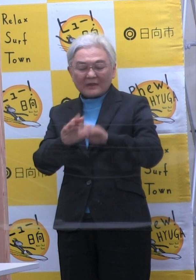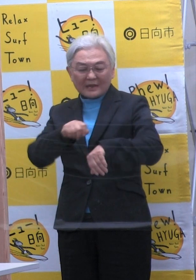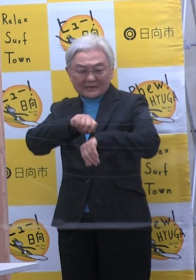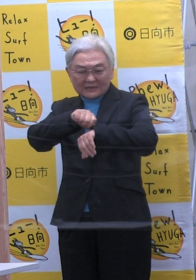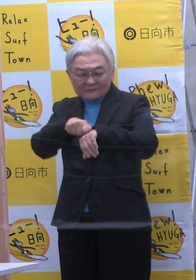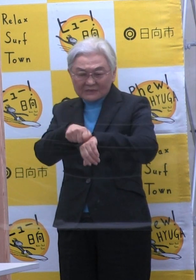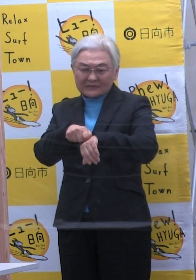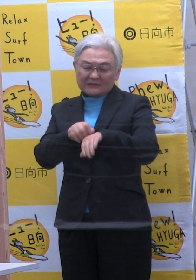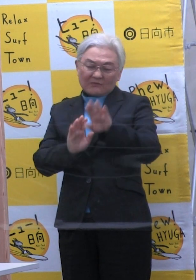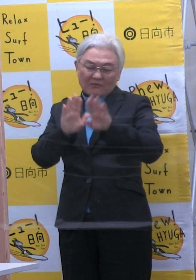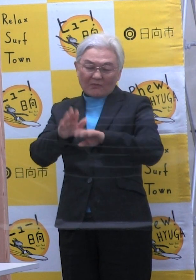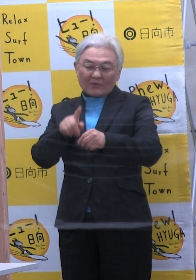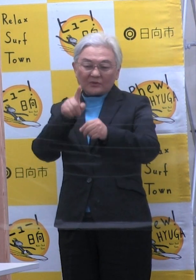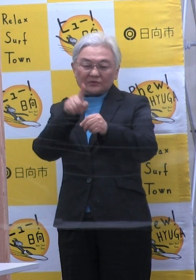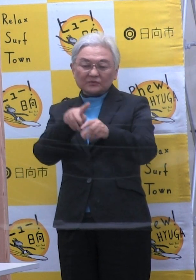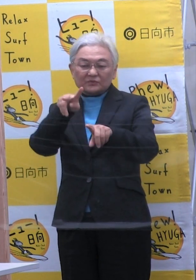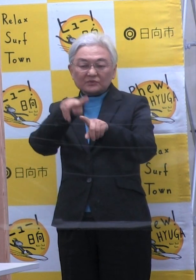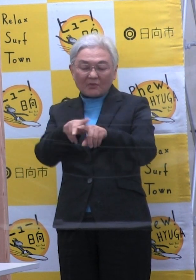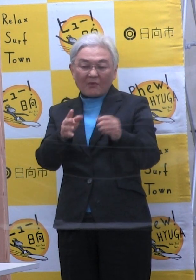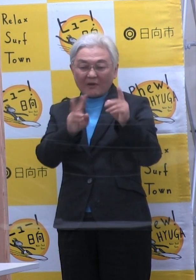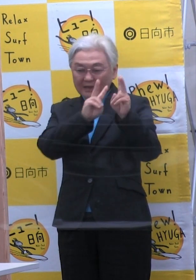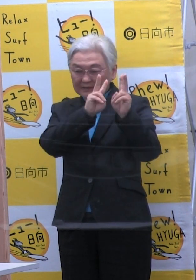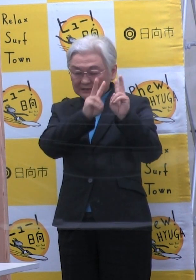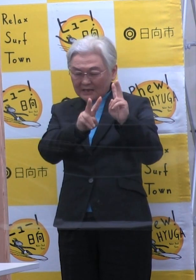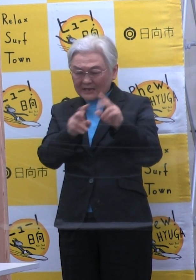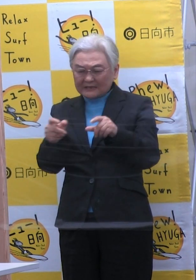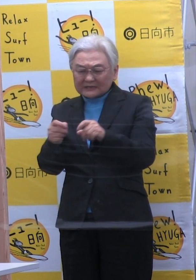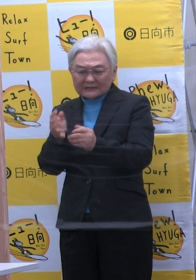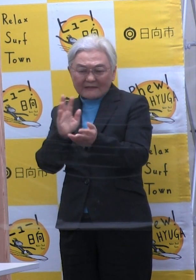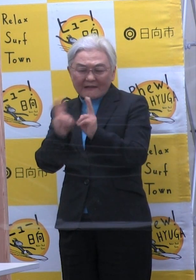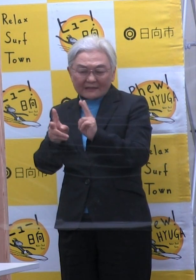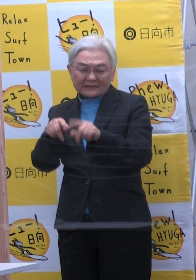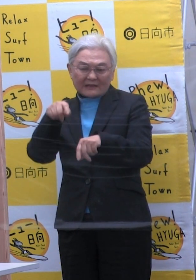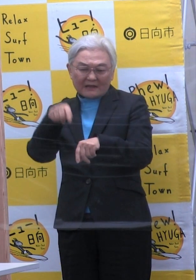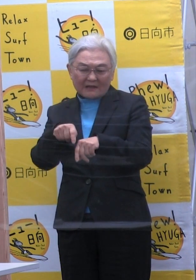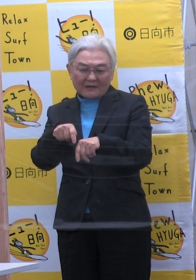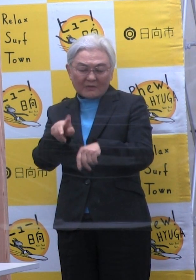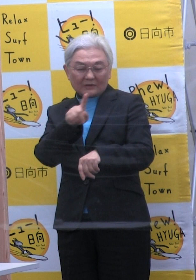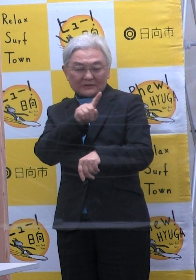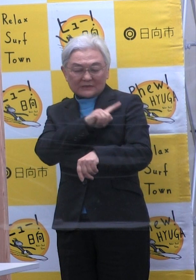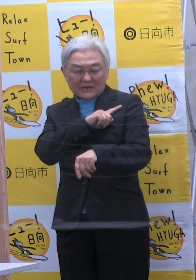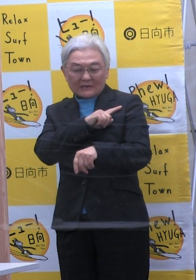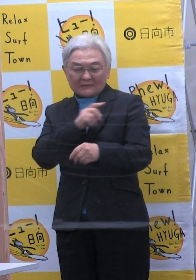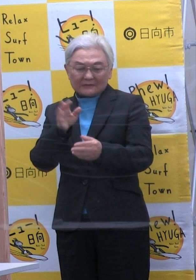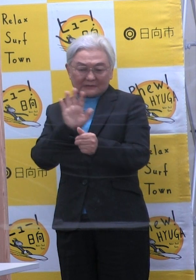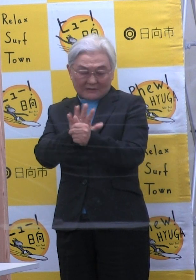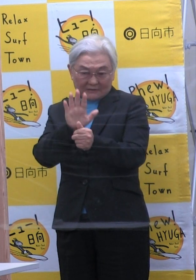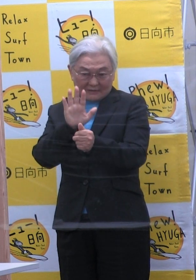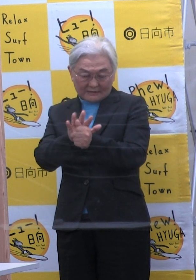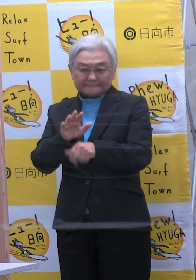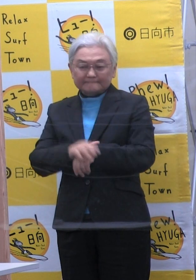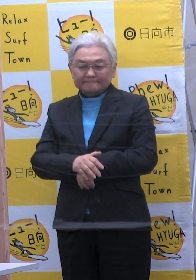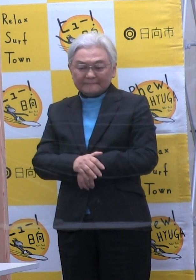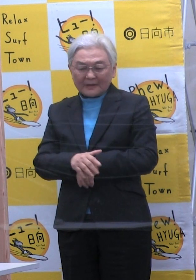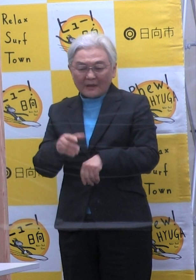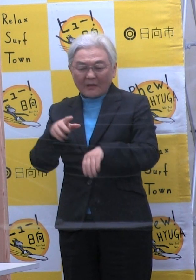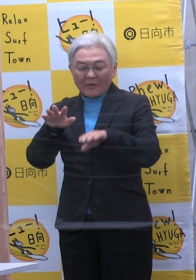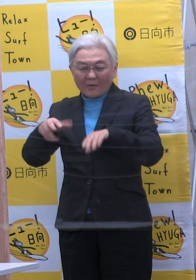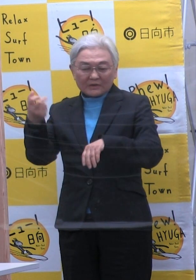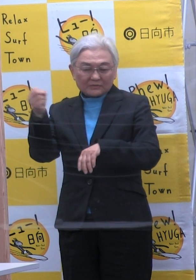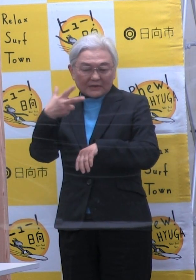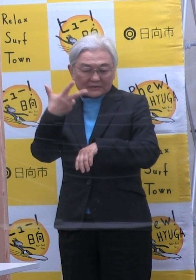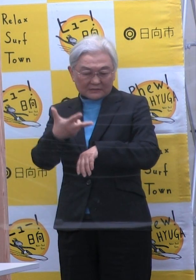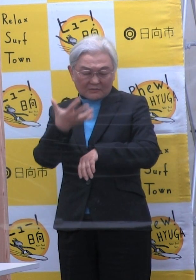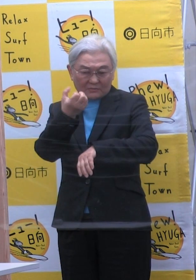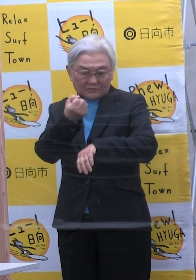ている中小企業や小規模事業者の支援を最優先に、本市の特色を生かした